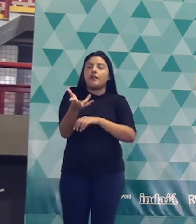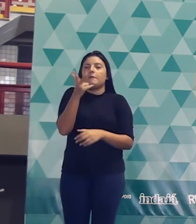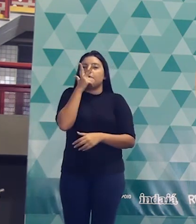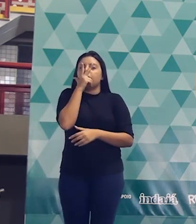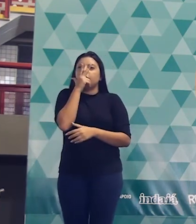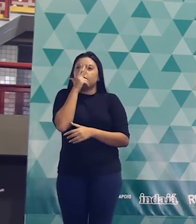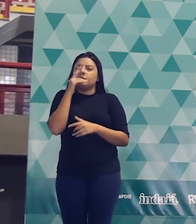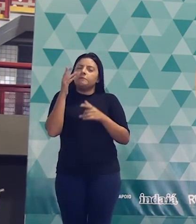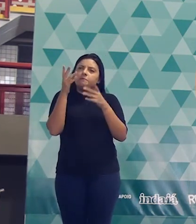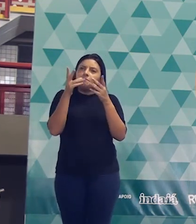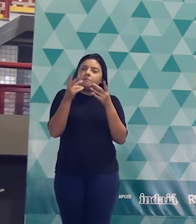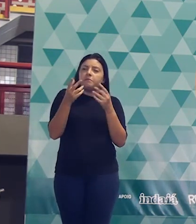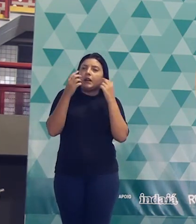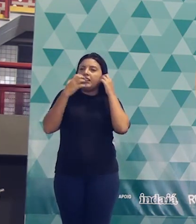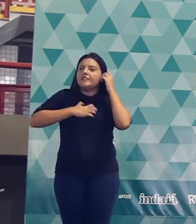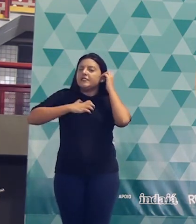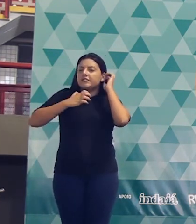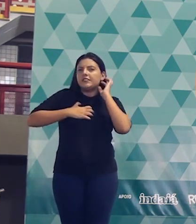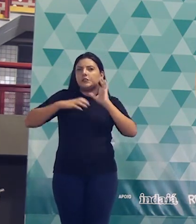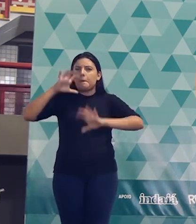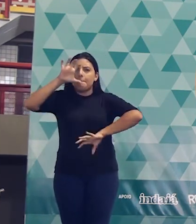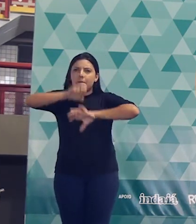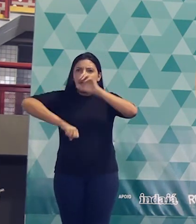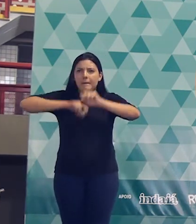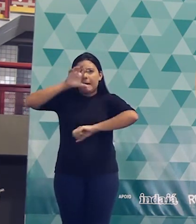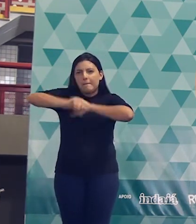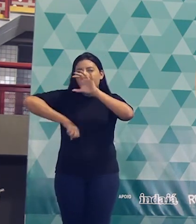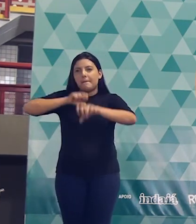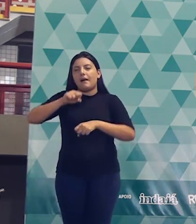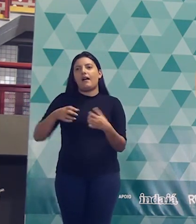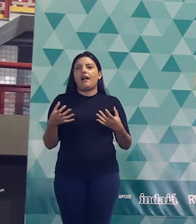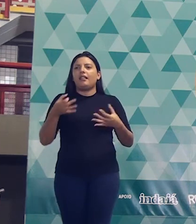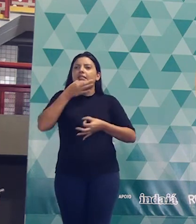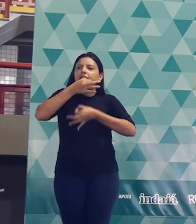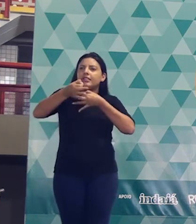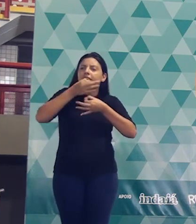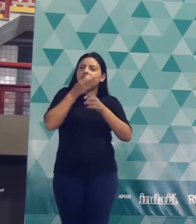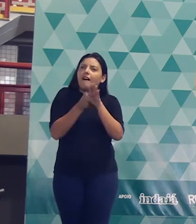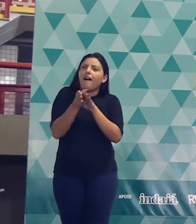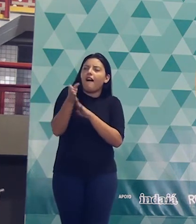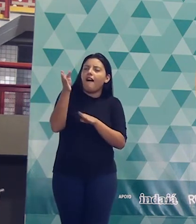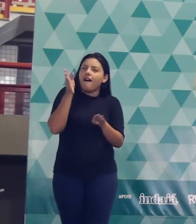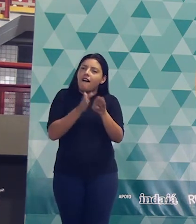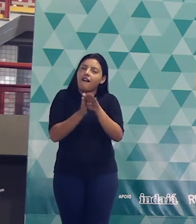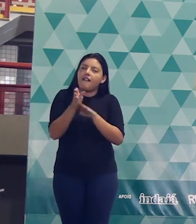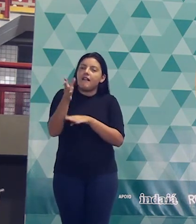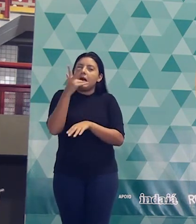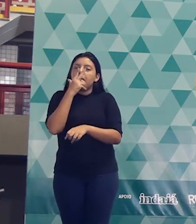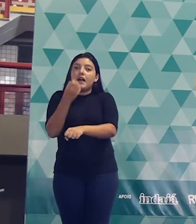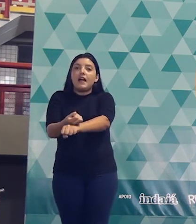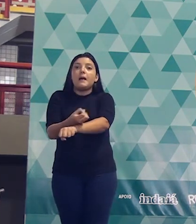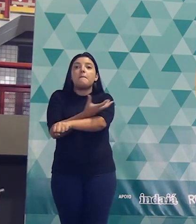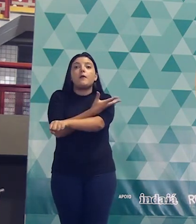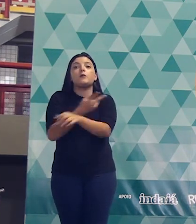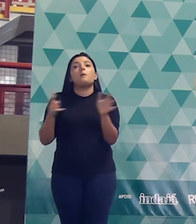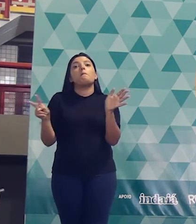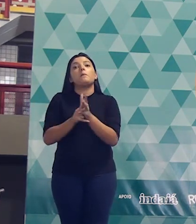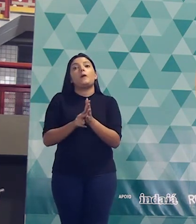certo? Vasculha o sentimento do personagem, e aí a história segue a partir das emoções do